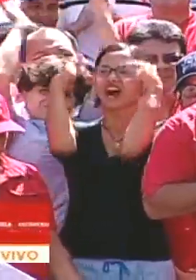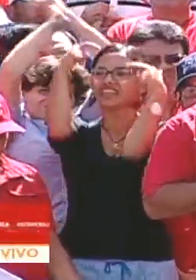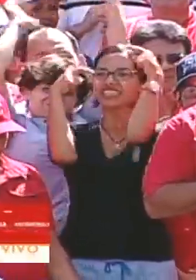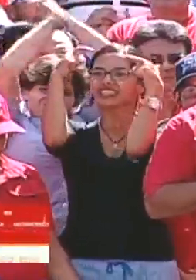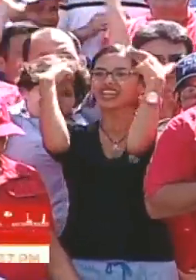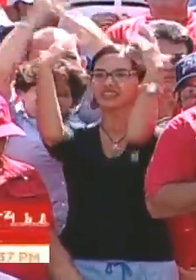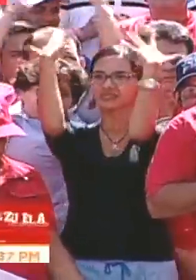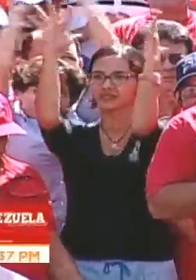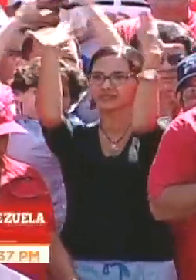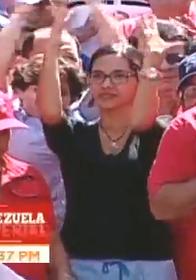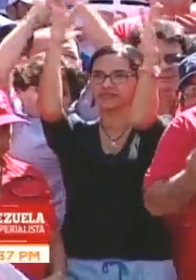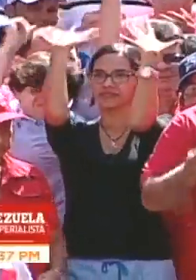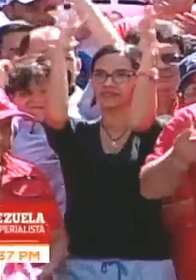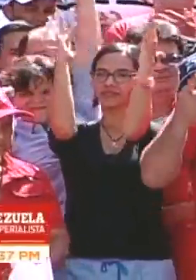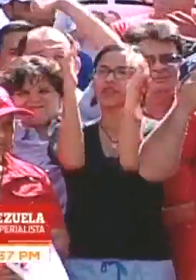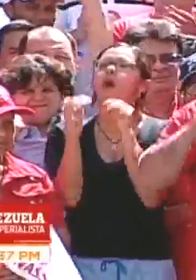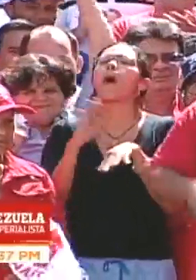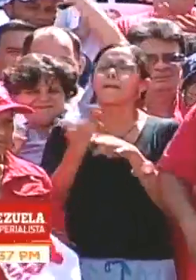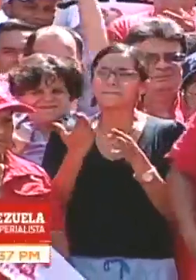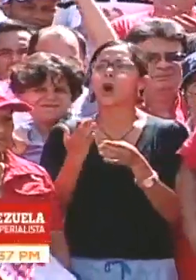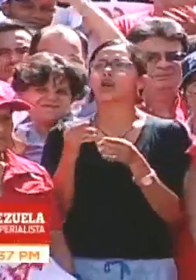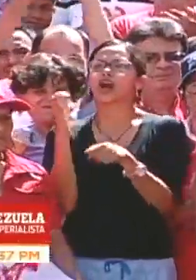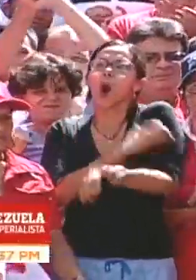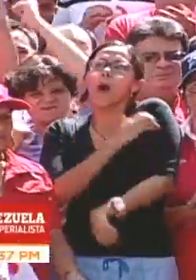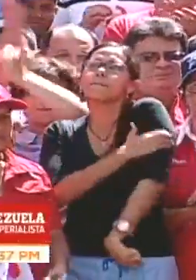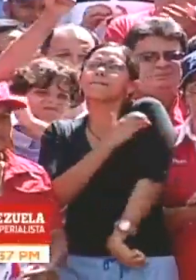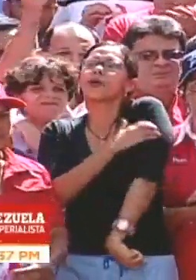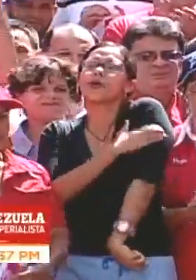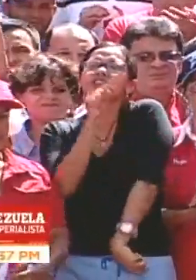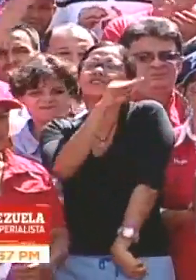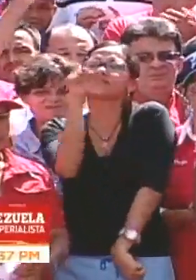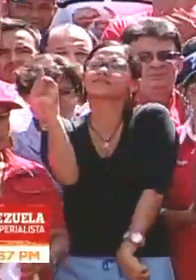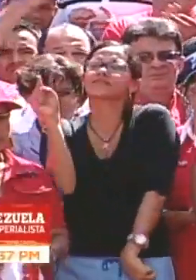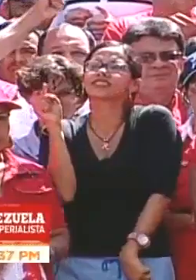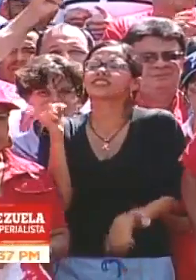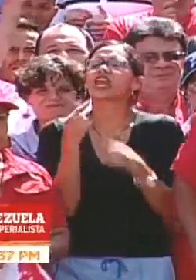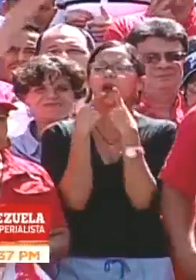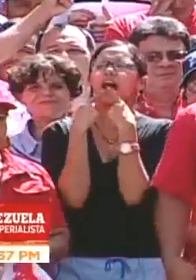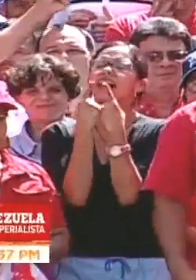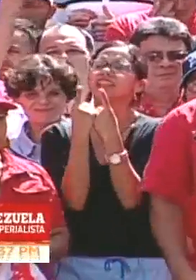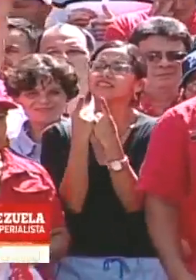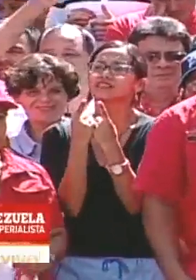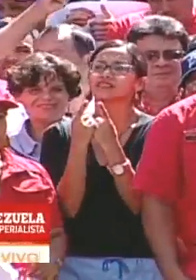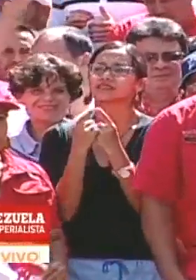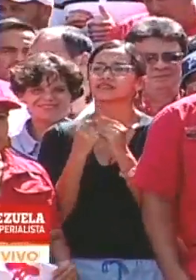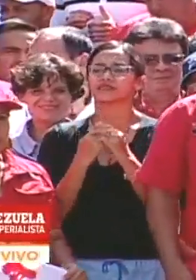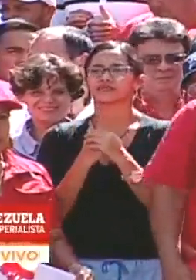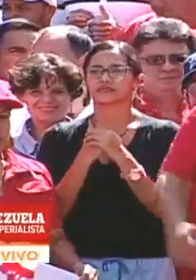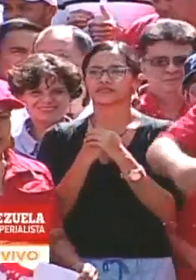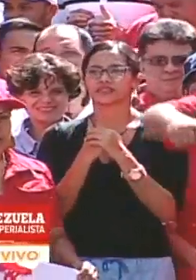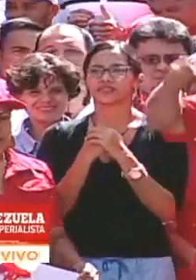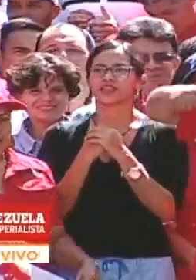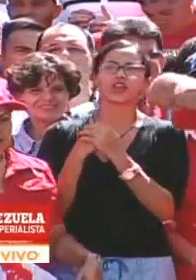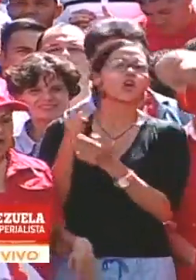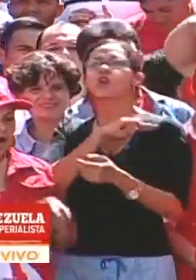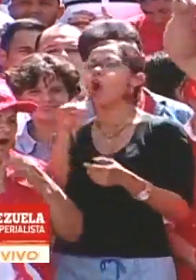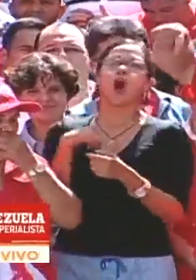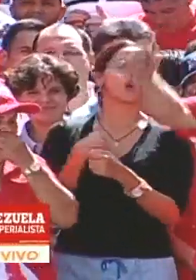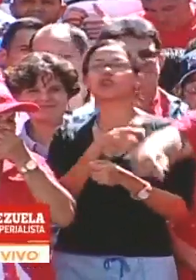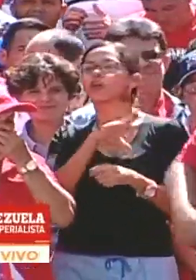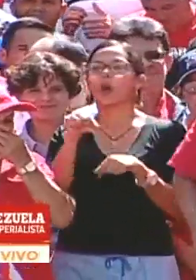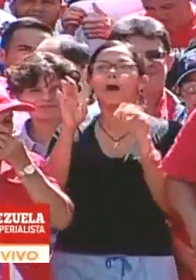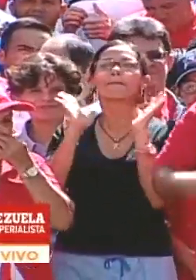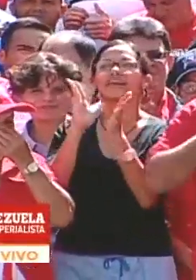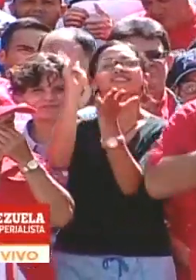chavistas. Porque señores de la derecha, se lo voy a decir, Nosotros nos paramos